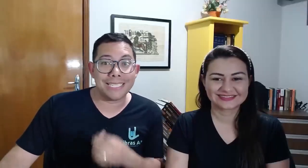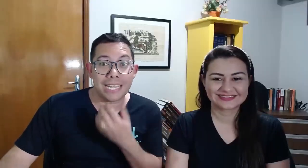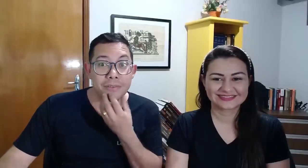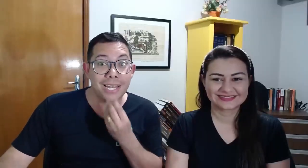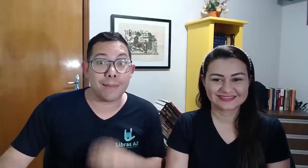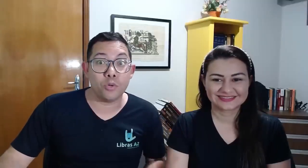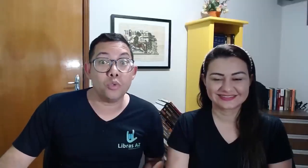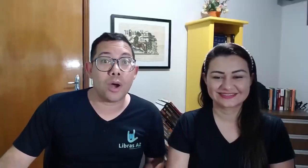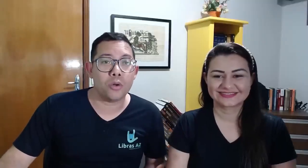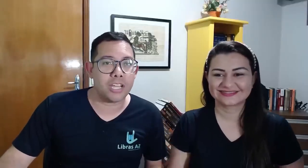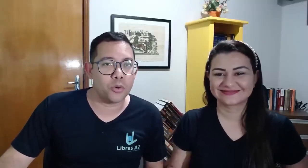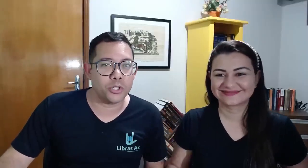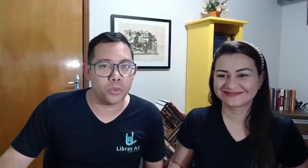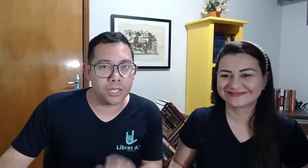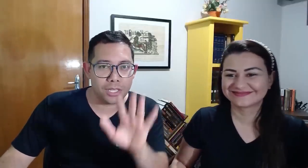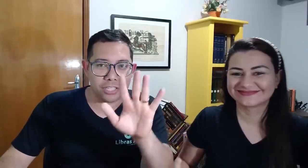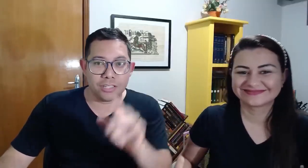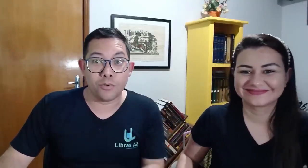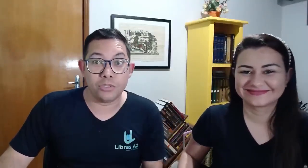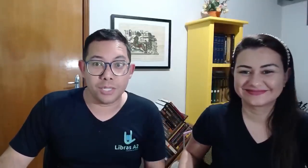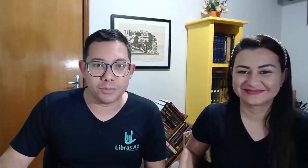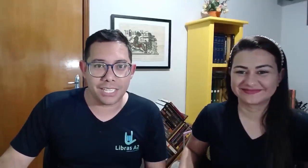dela falar muito alto e acordou. Já voltamos, hein?